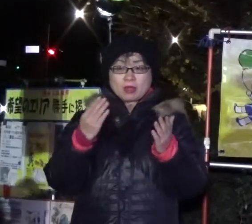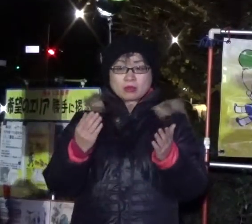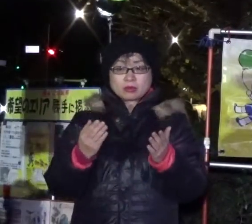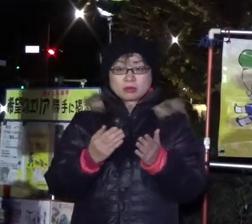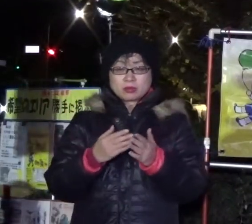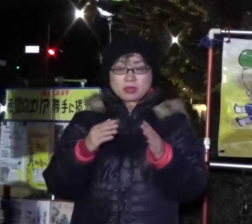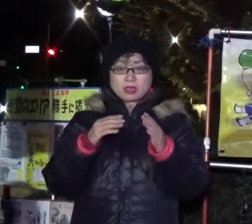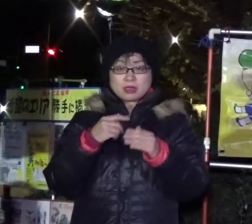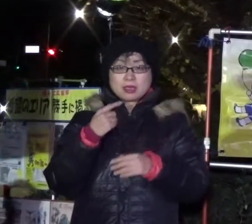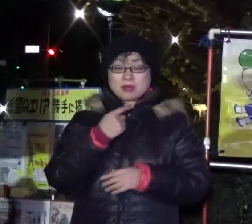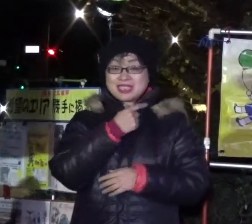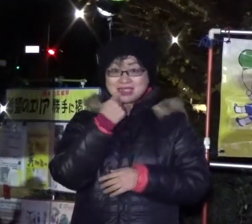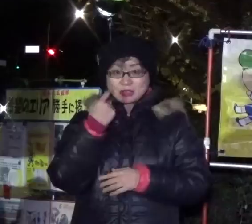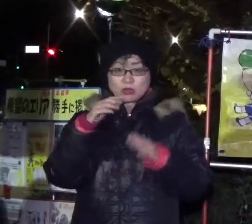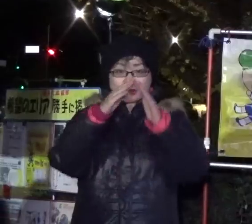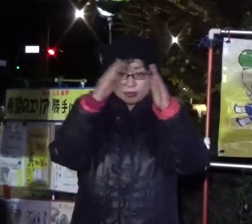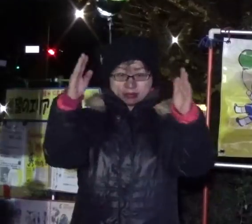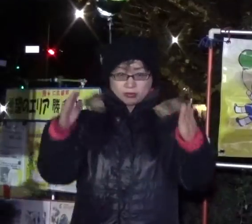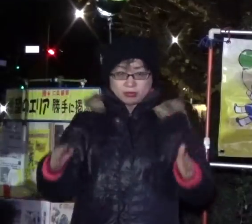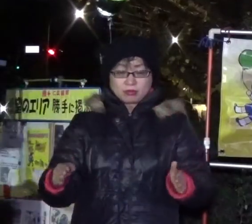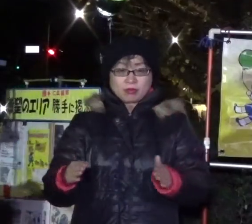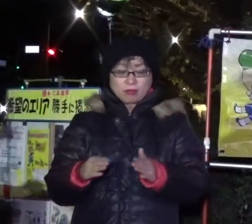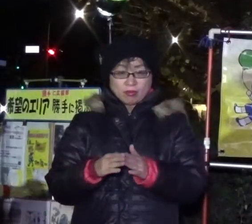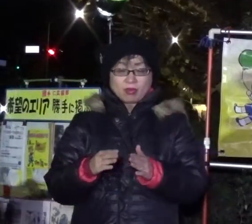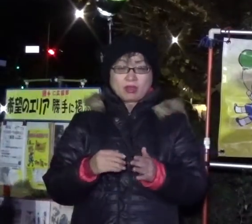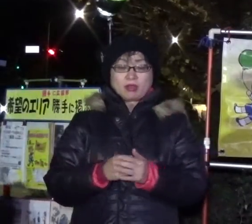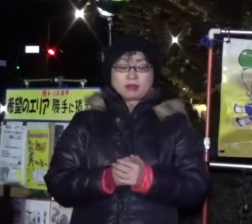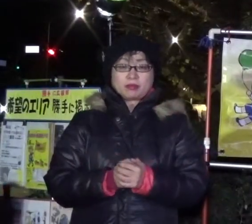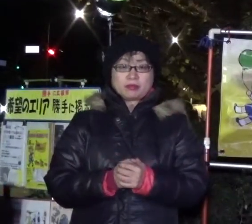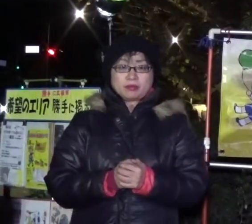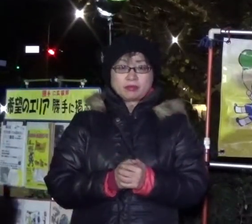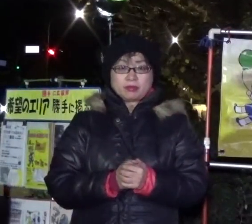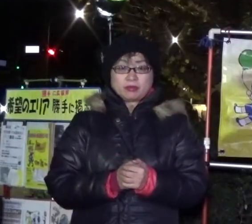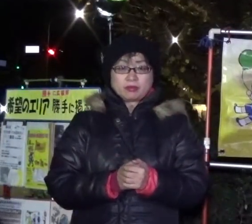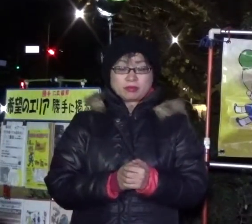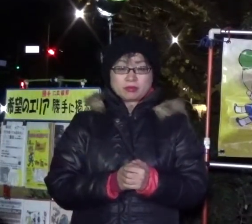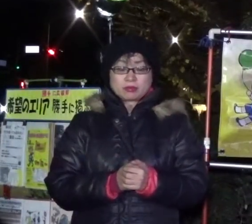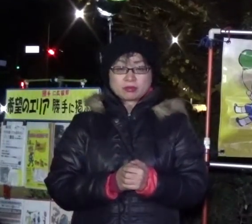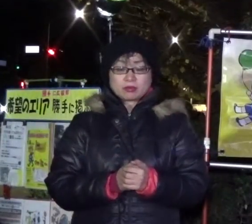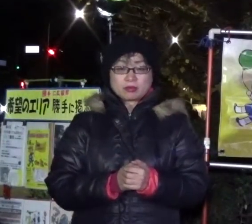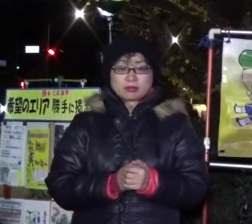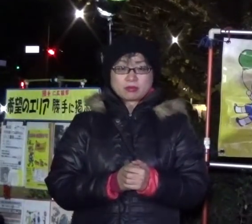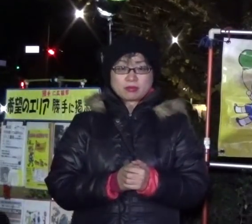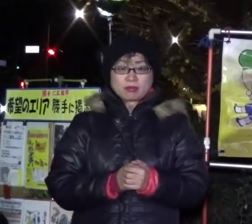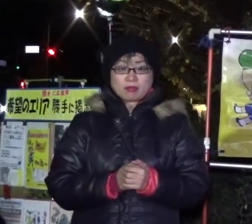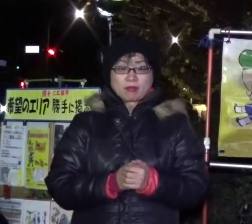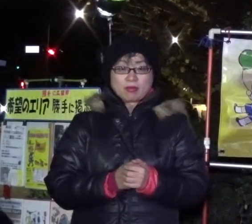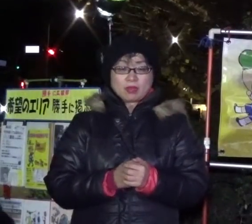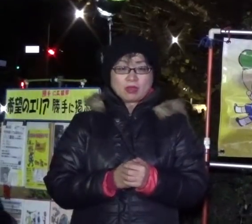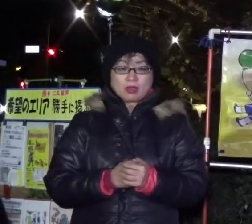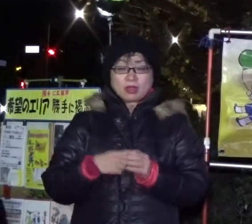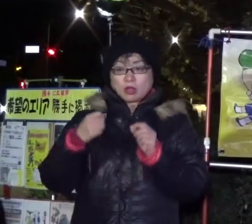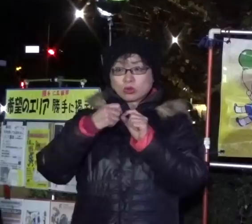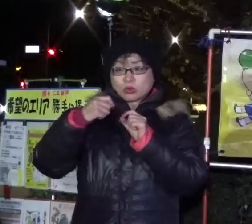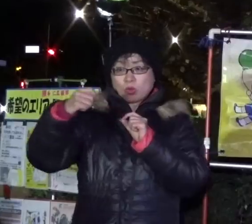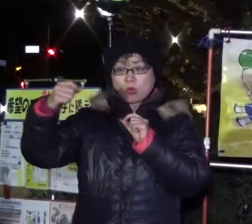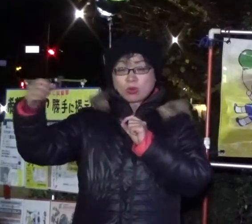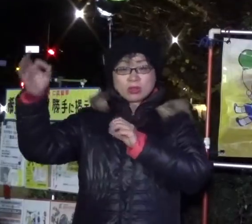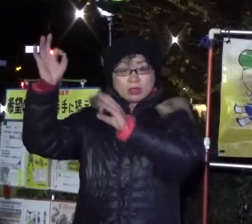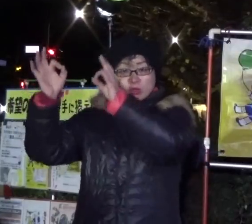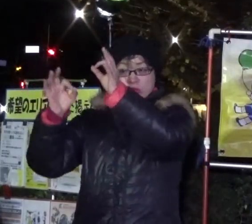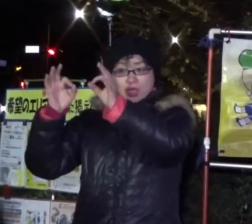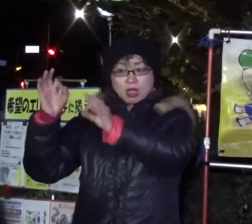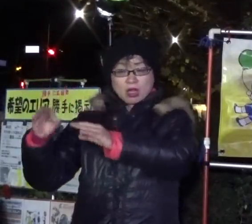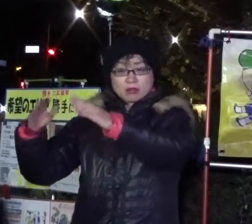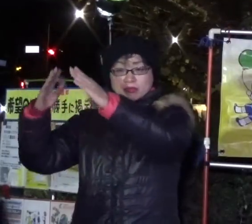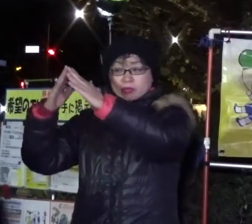ホワイトスペースを生かしてですね、円形には雪をかぶった民家